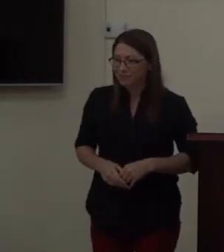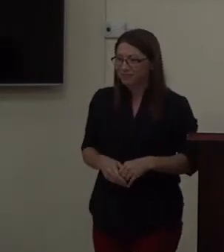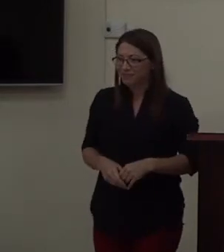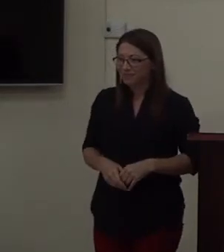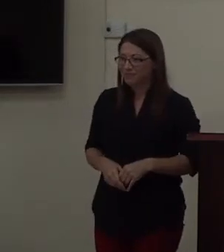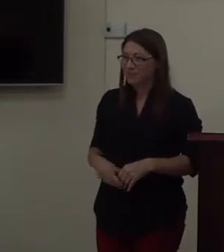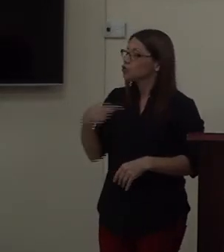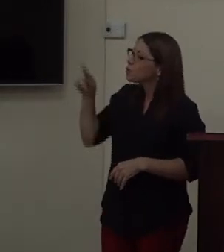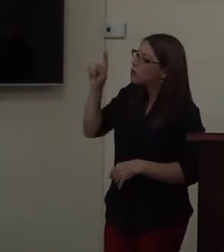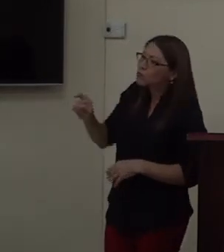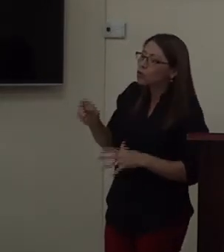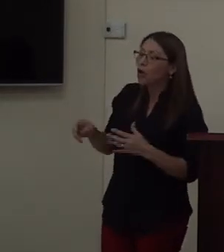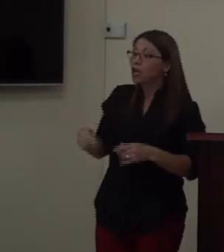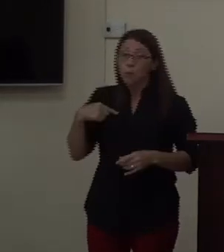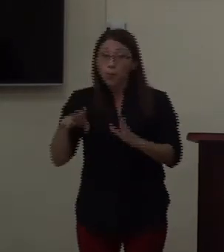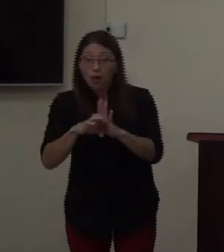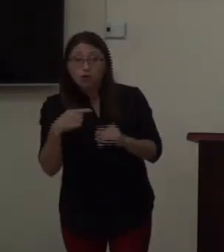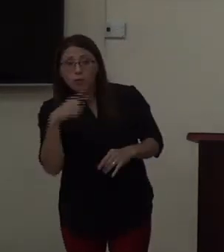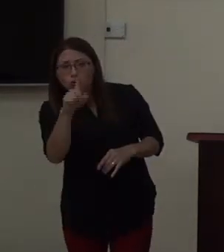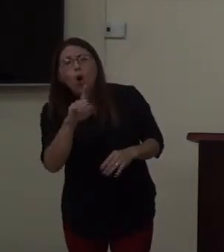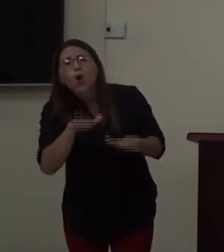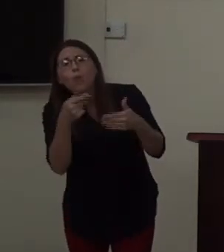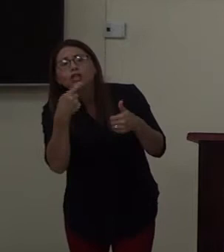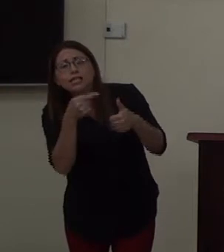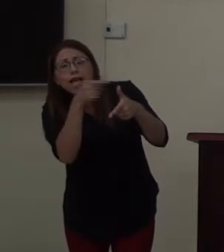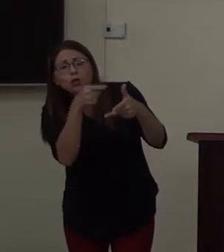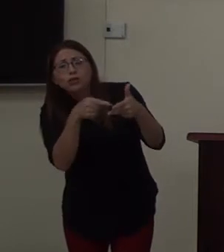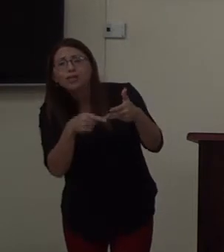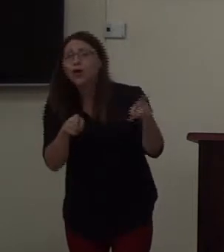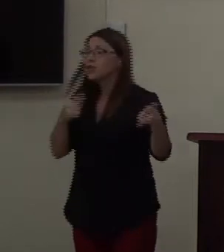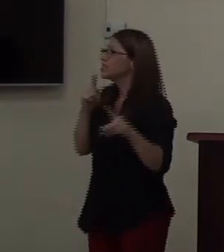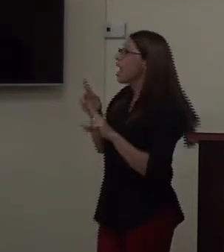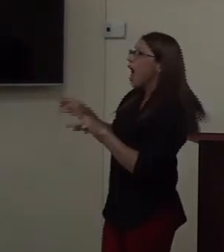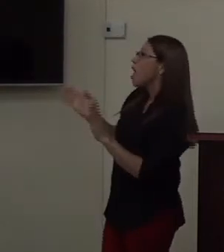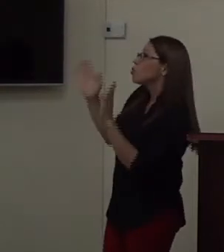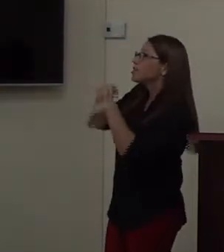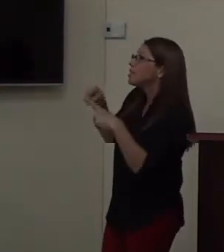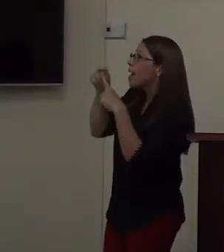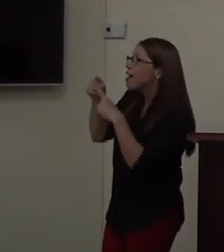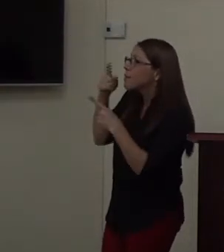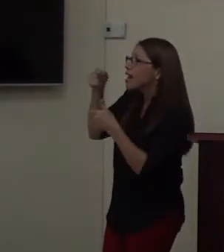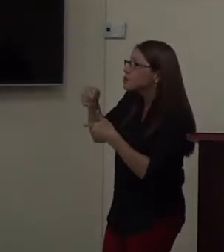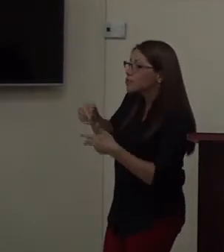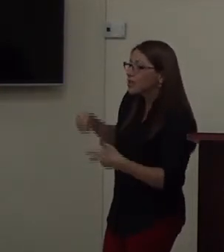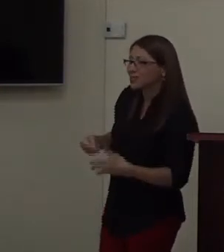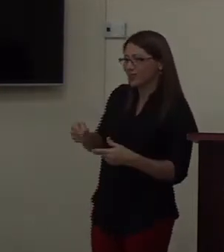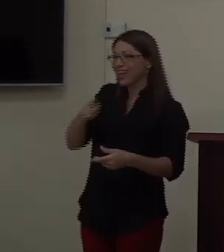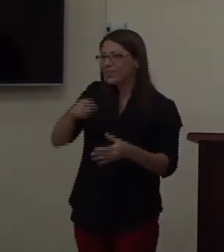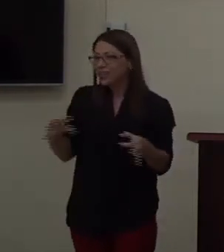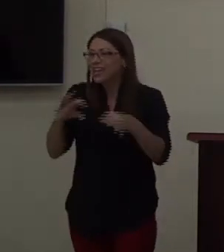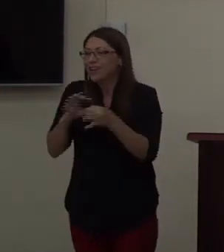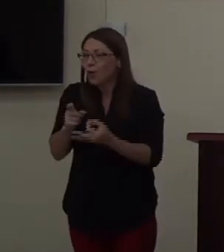Pregunto cómo se dice y me responde que no existe X palabra ni la otra ni la otra. Tiene que ver básicamente con la planificación del corpus, esta es la misma fecha de la que